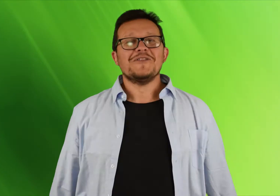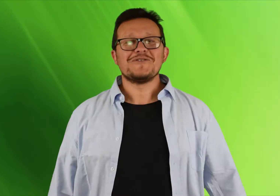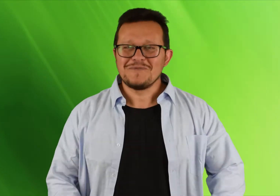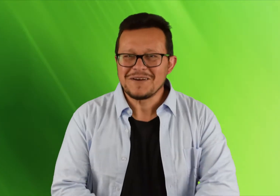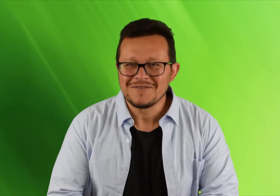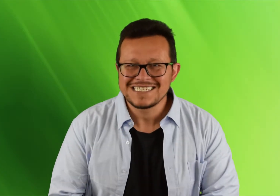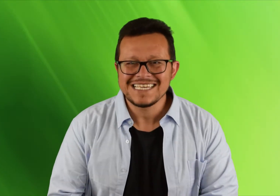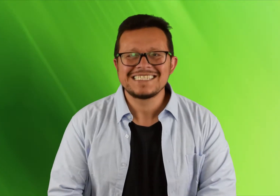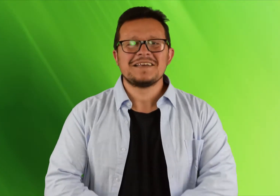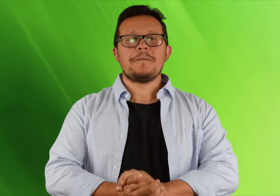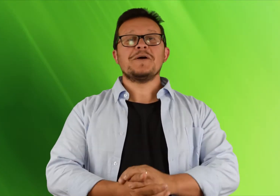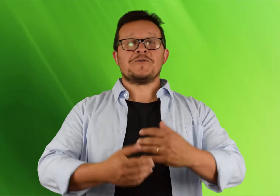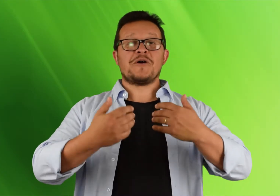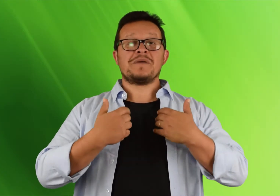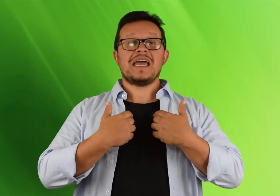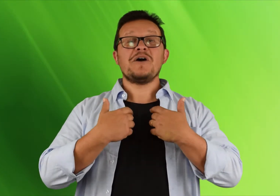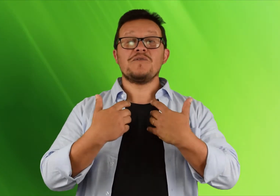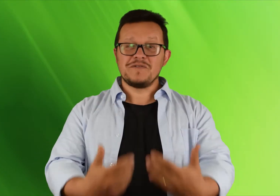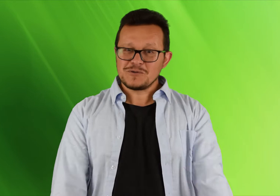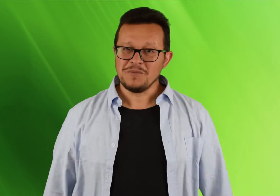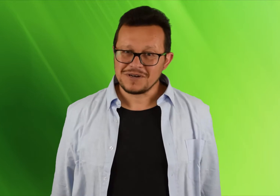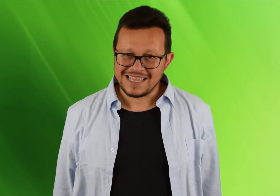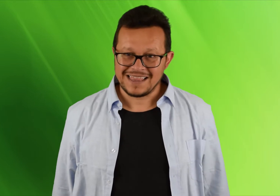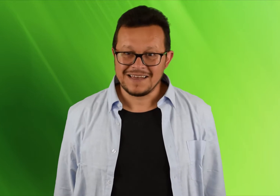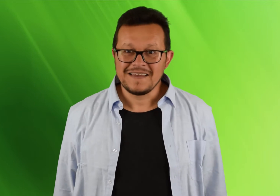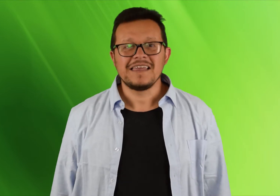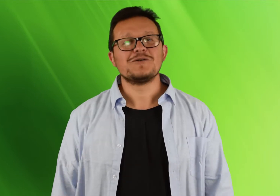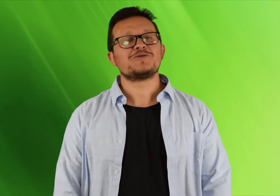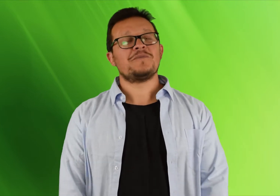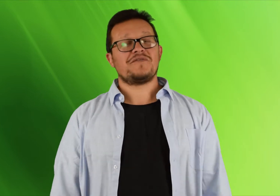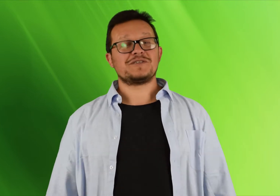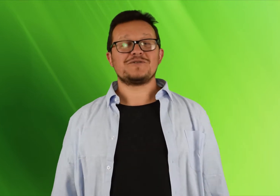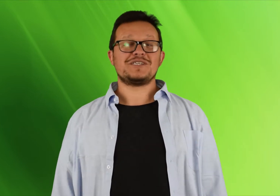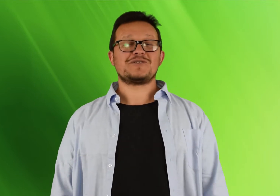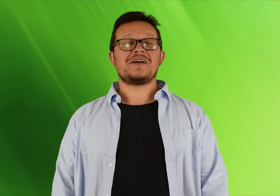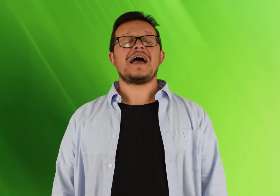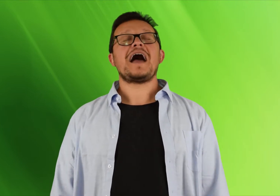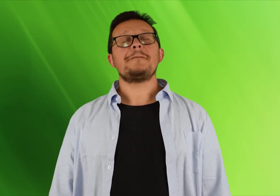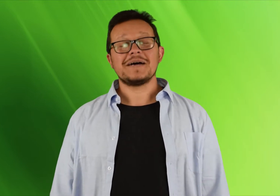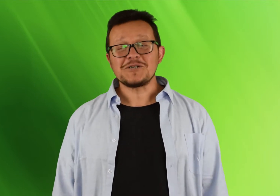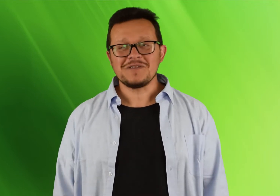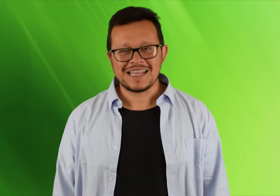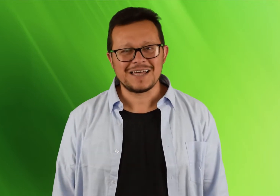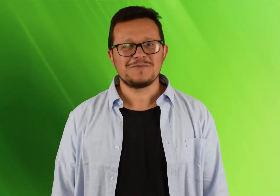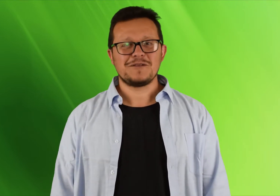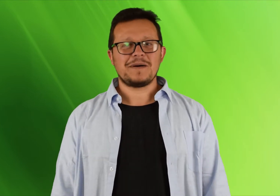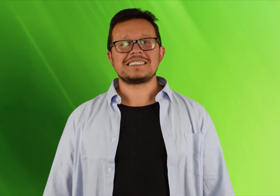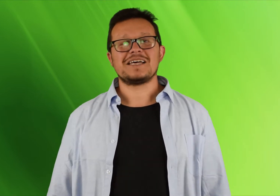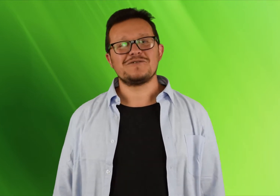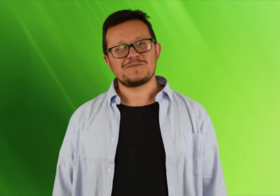Tudo bem com vocês? Meu nome é Rovilson Portela e eu sou um professor de História apaixonado pelo passado dos